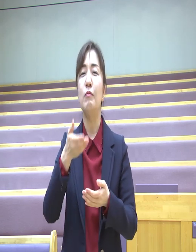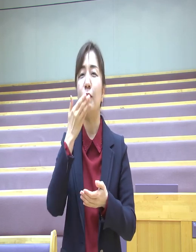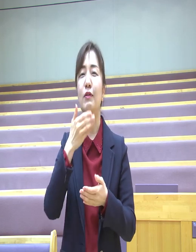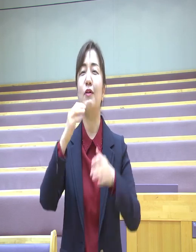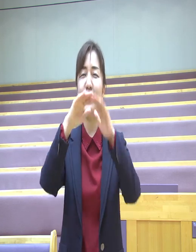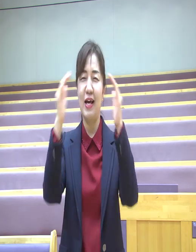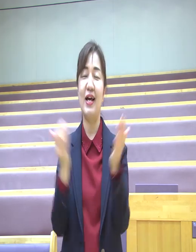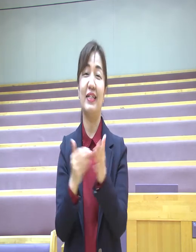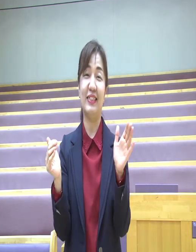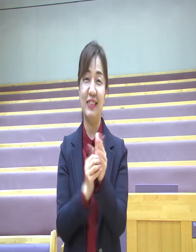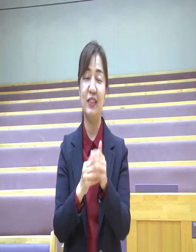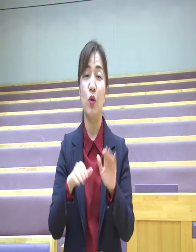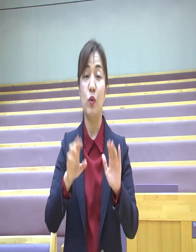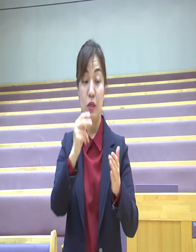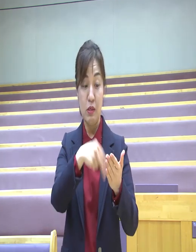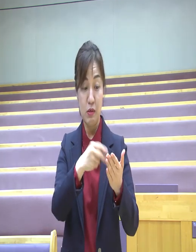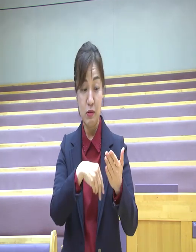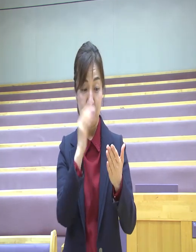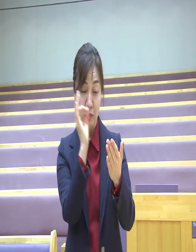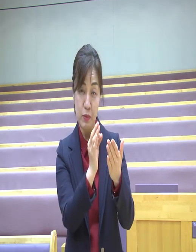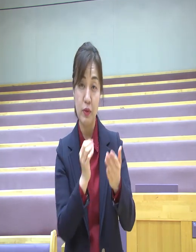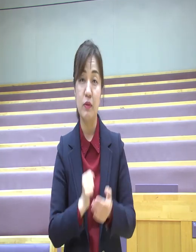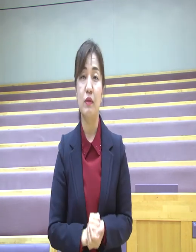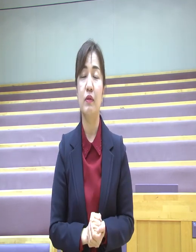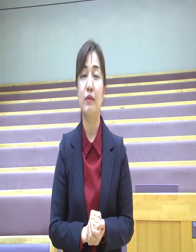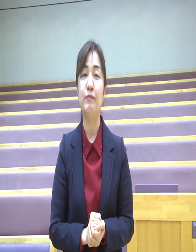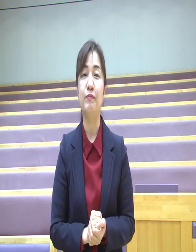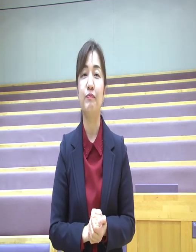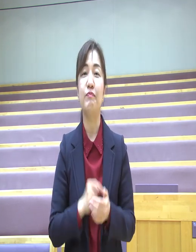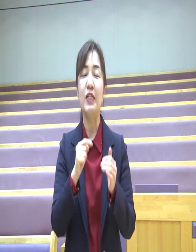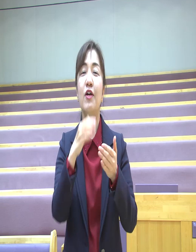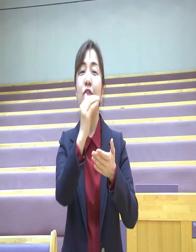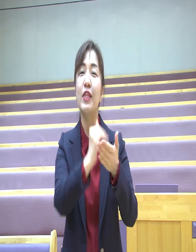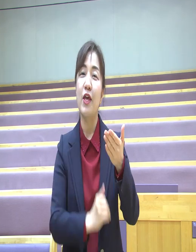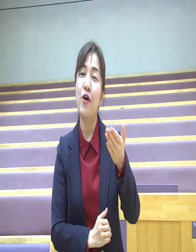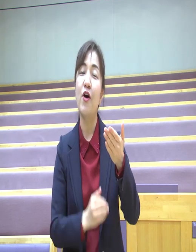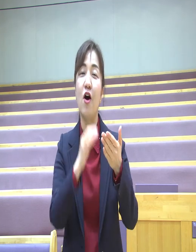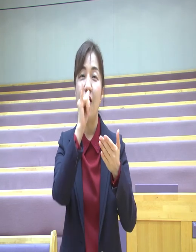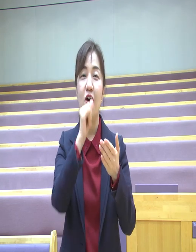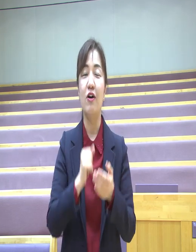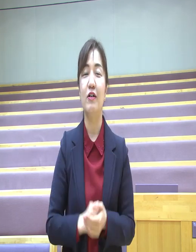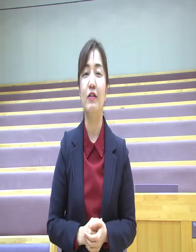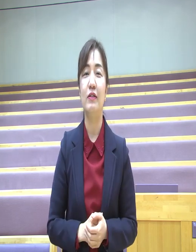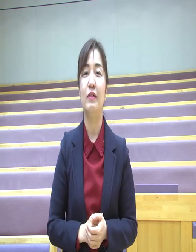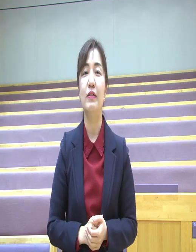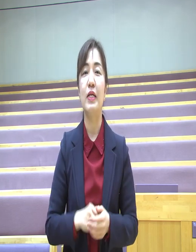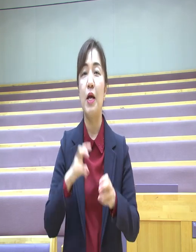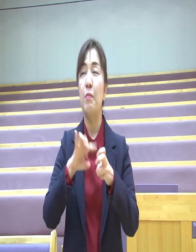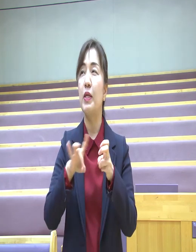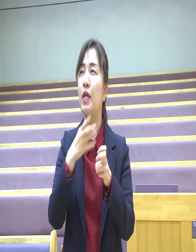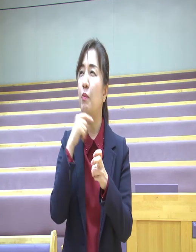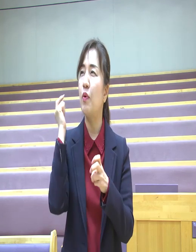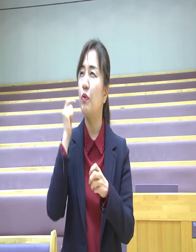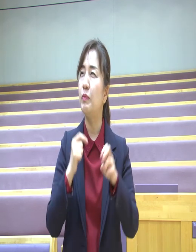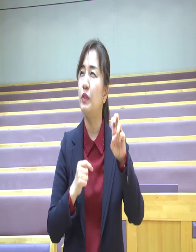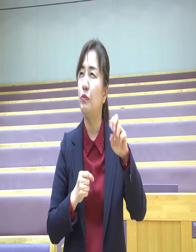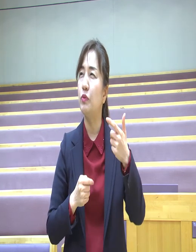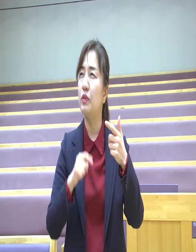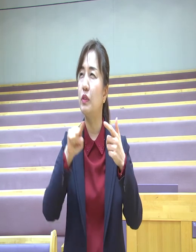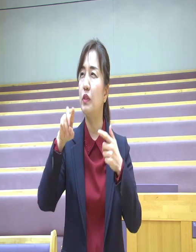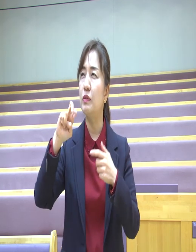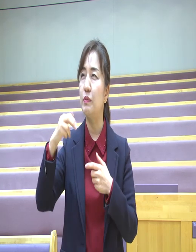식사가 끝납니다. 오늘 우리가 읽은 본문에서 이 같은 내용이 담겨 있는데요. 마태복음